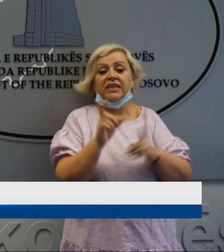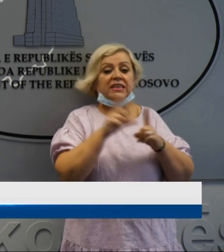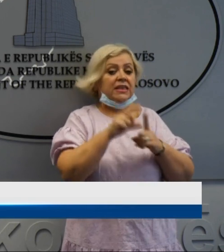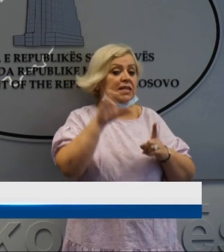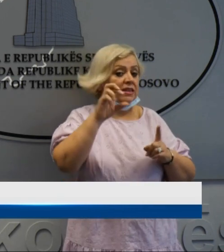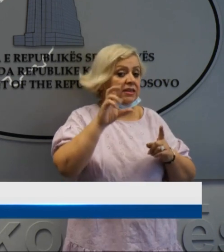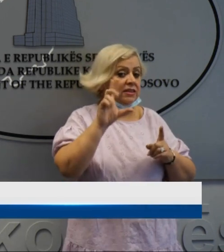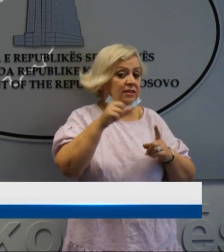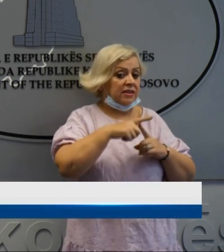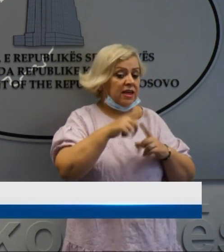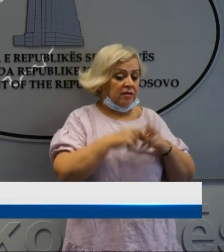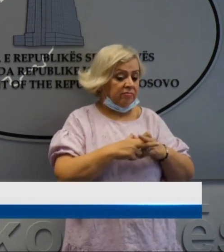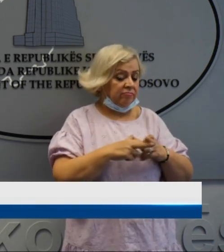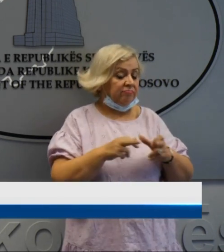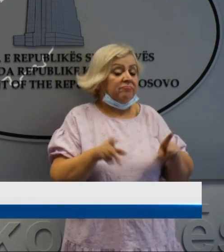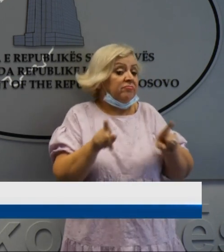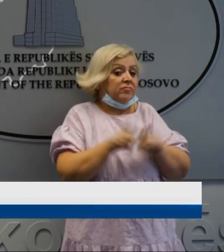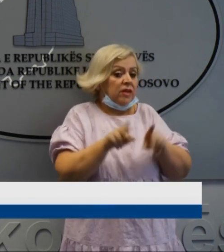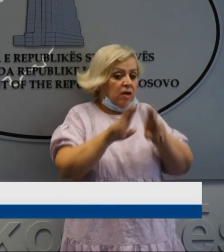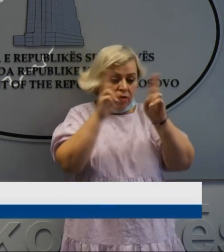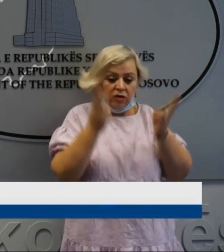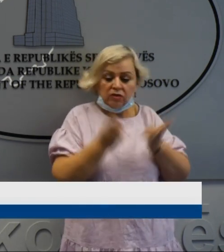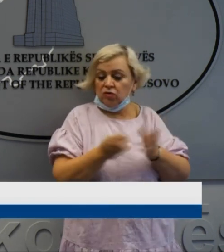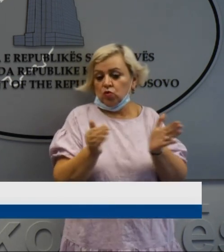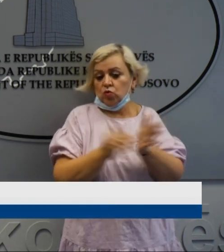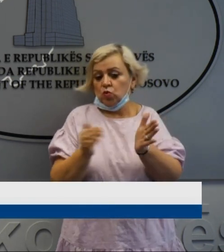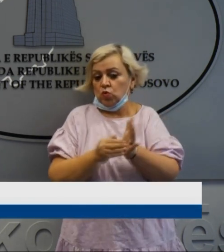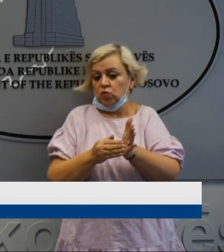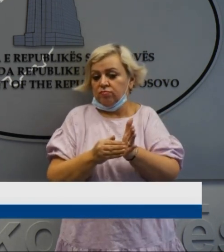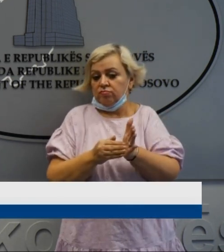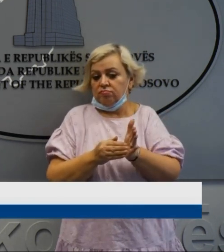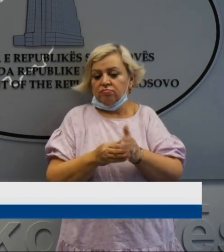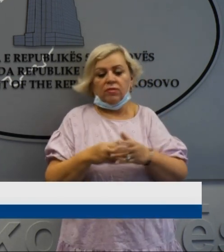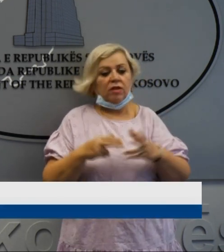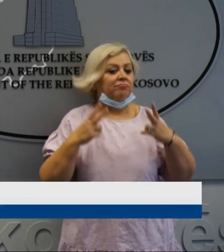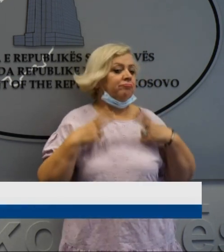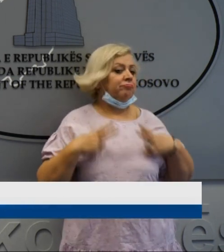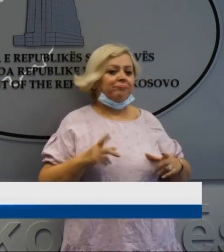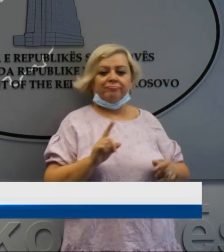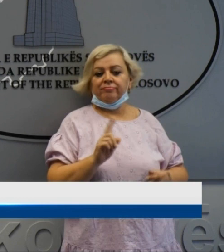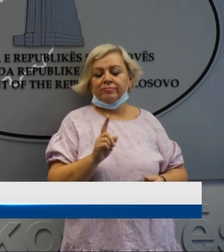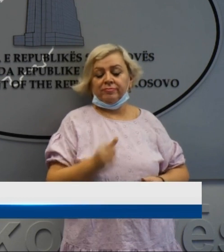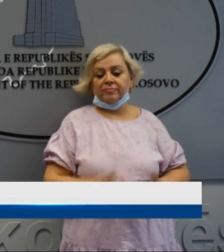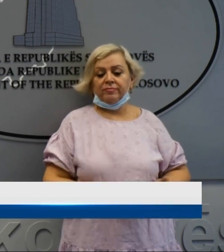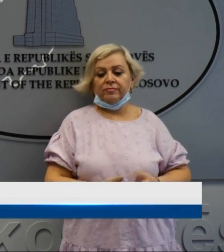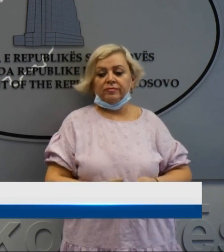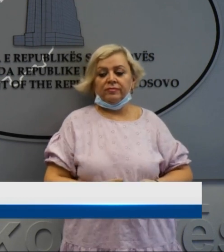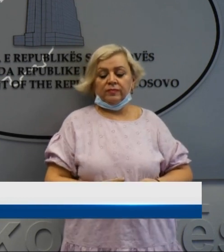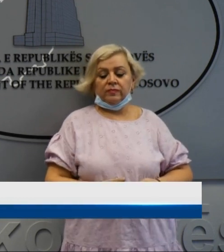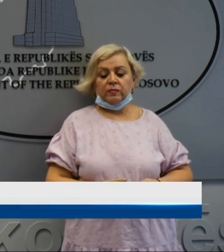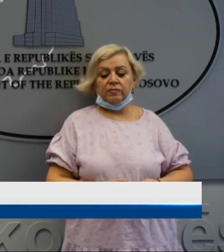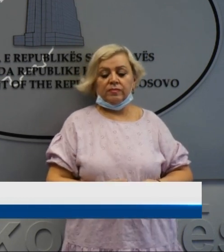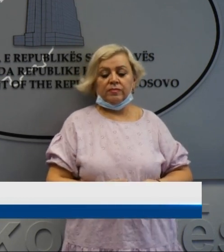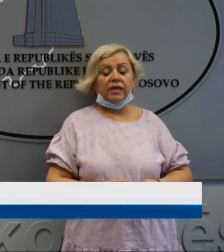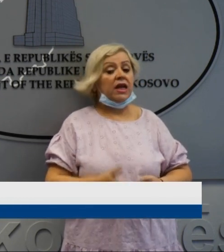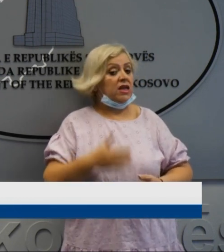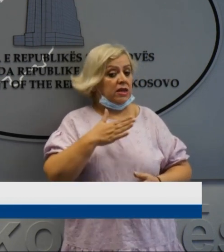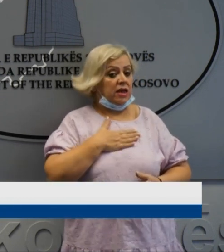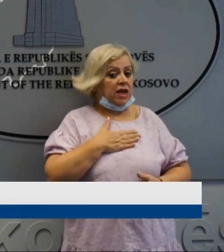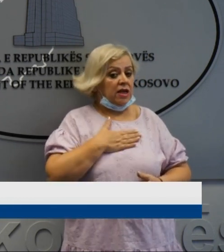që po e shohim edhe të ne, po edhe në vendet tjera, ne nuk duhet edhe nuk guxojmë të relaksohemi. Në këtë drejtim,